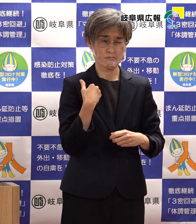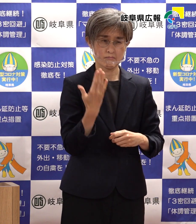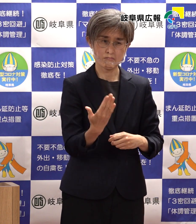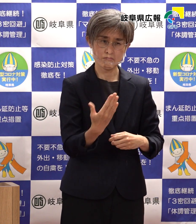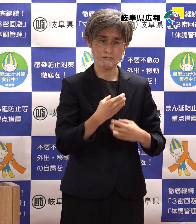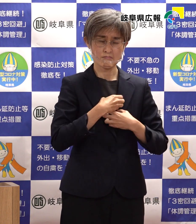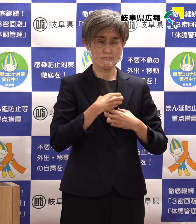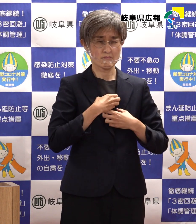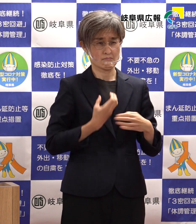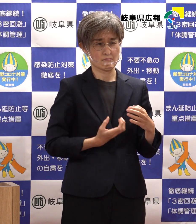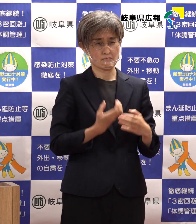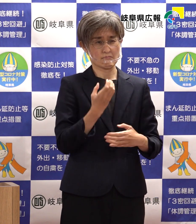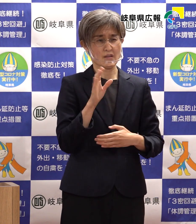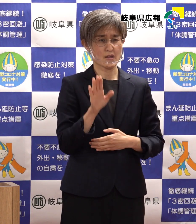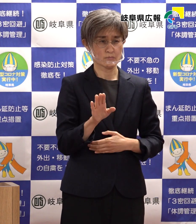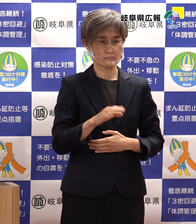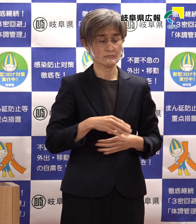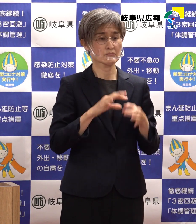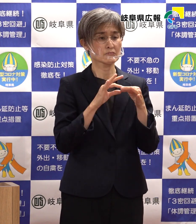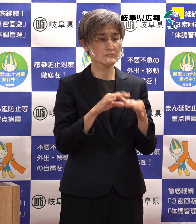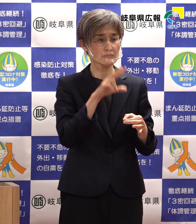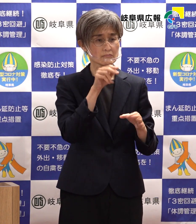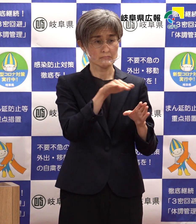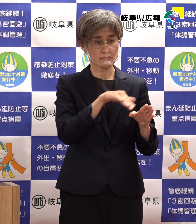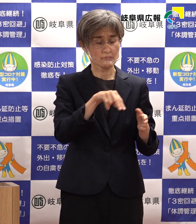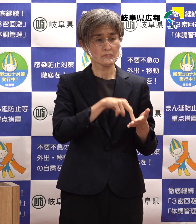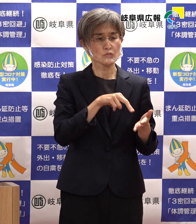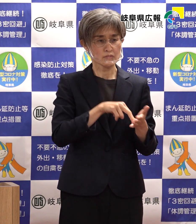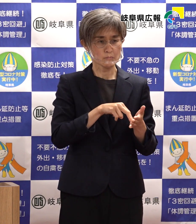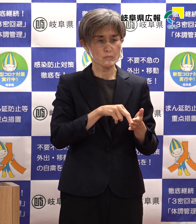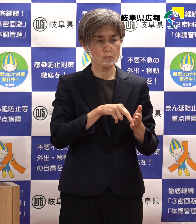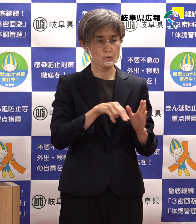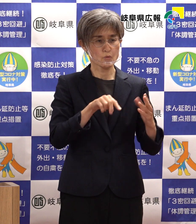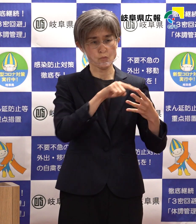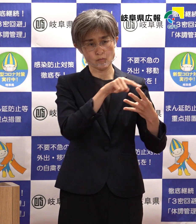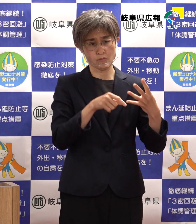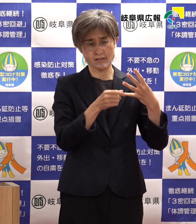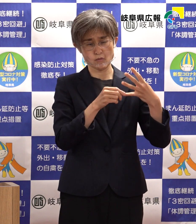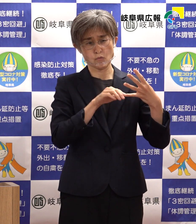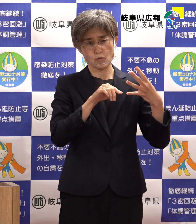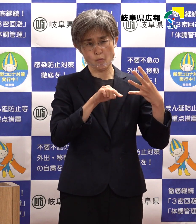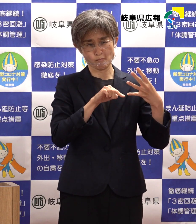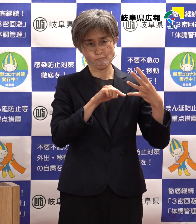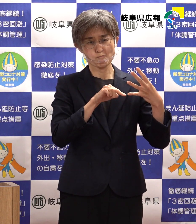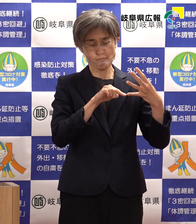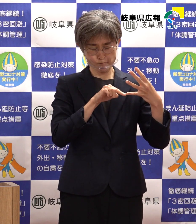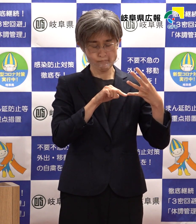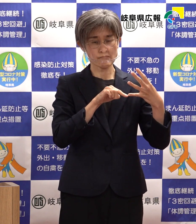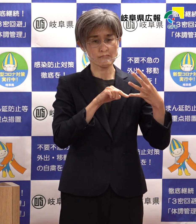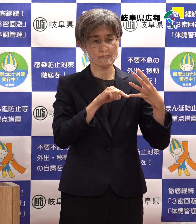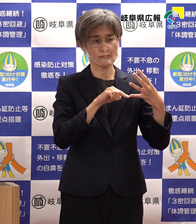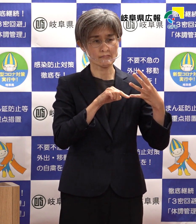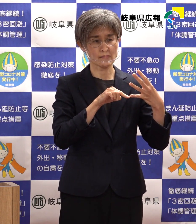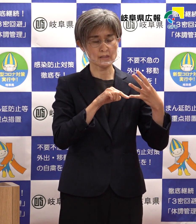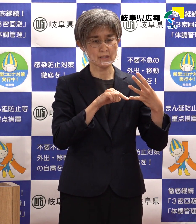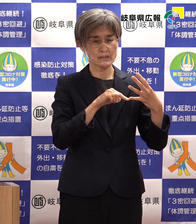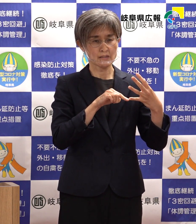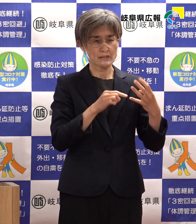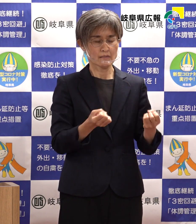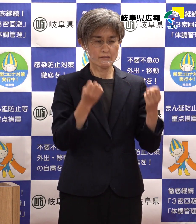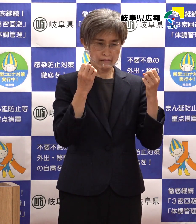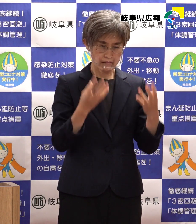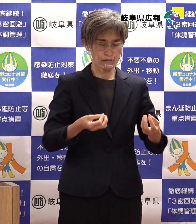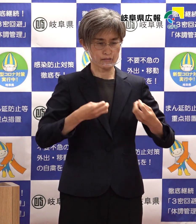そういう意味で、今岐阜県としてもフェーズ4というか、まさに新たなこの感染症対策